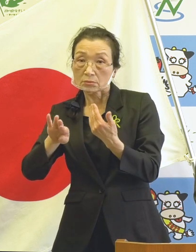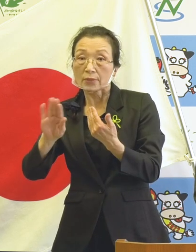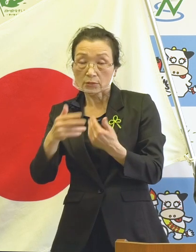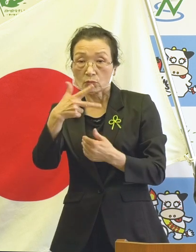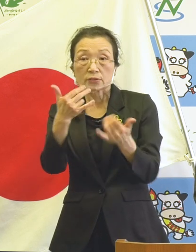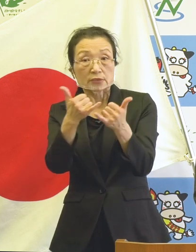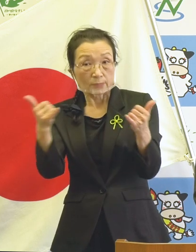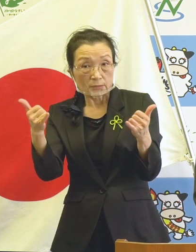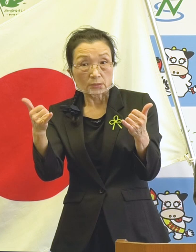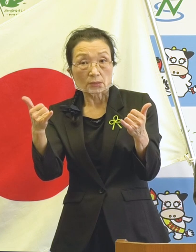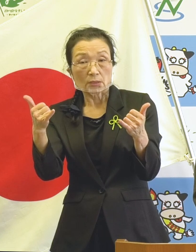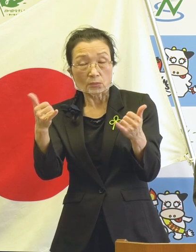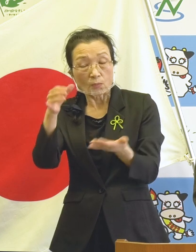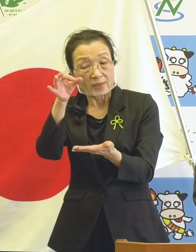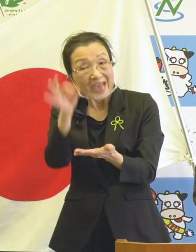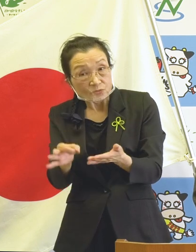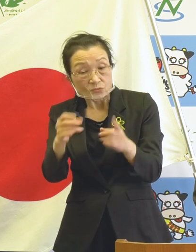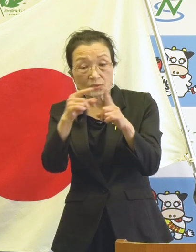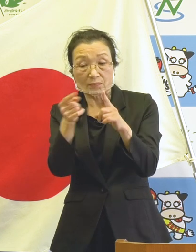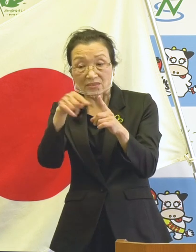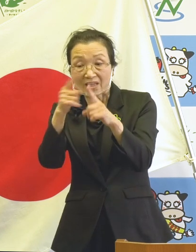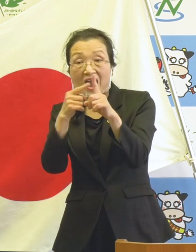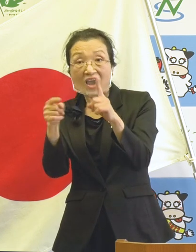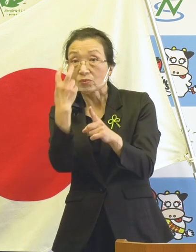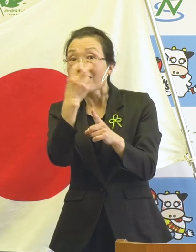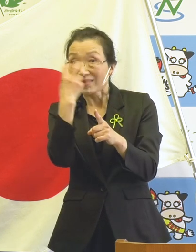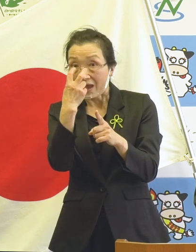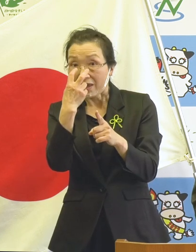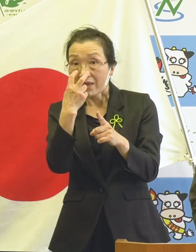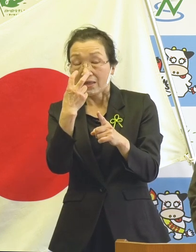市民、格安 PCR 検査、現在は